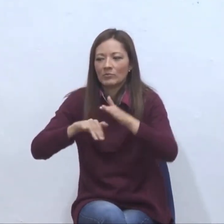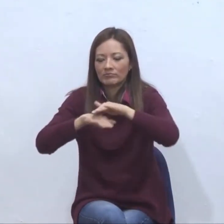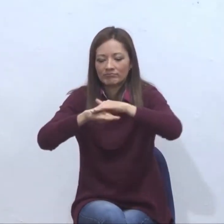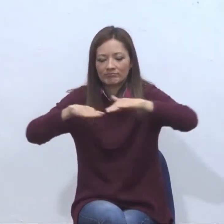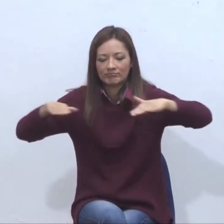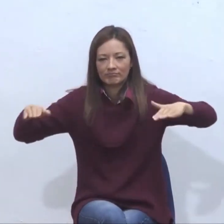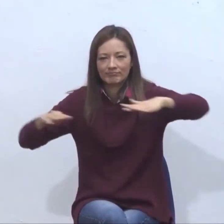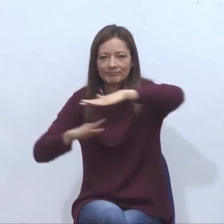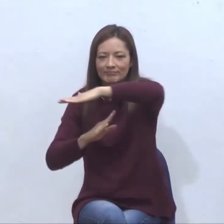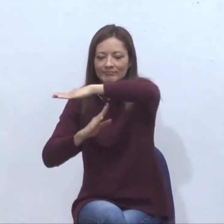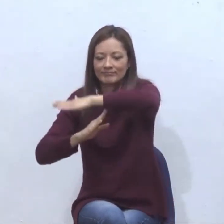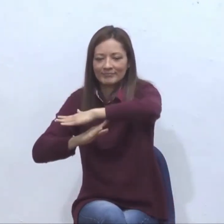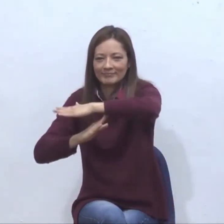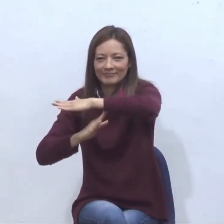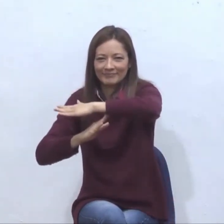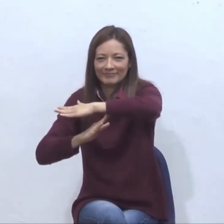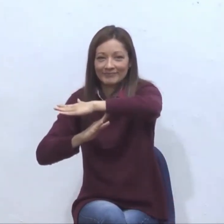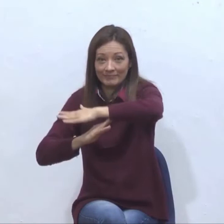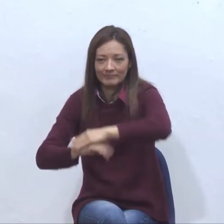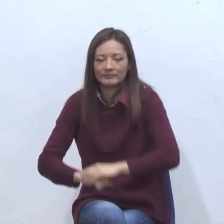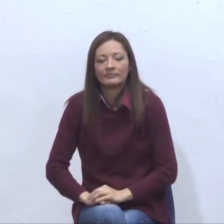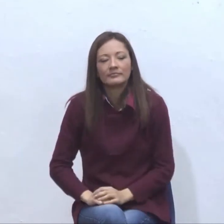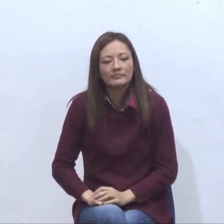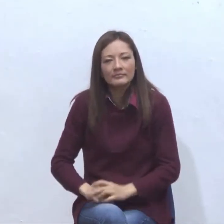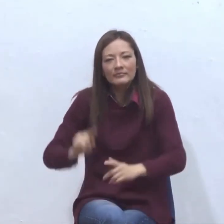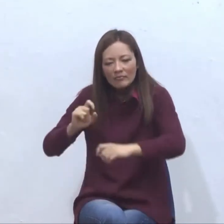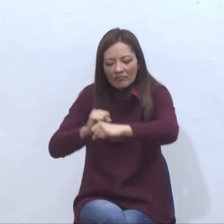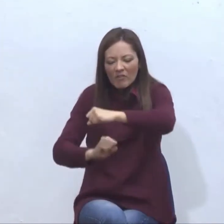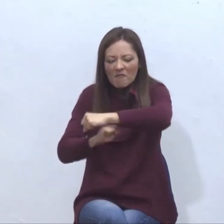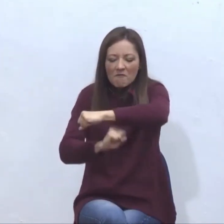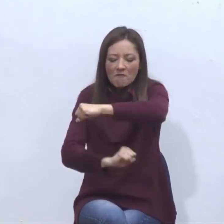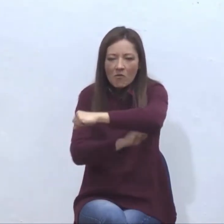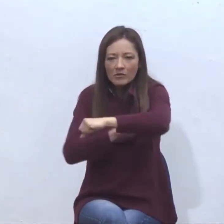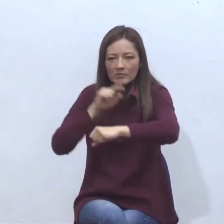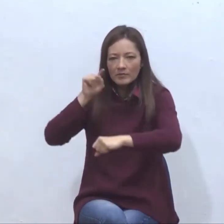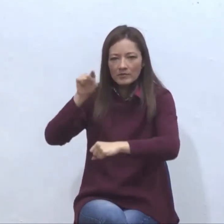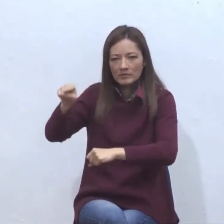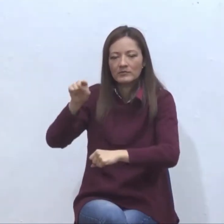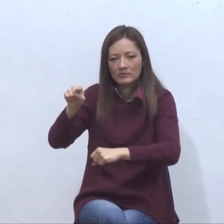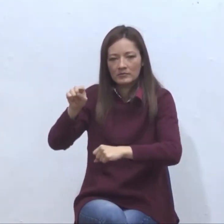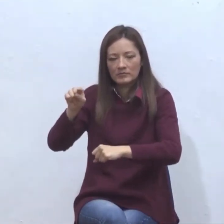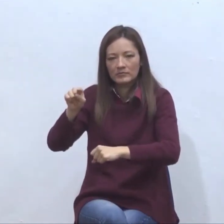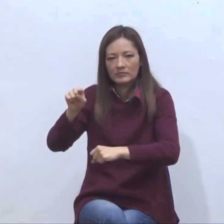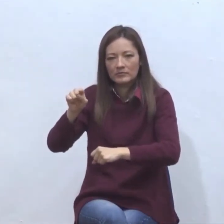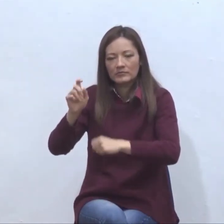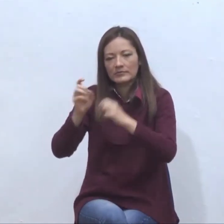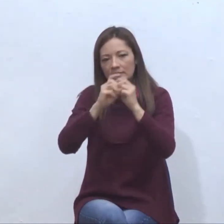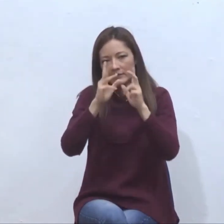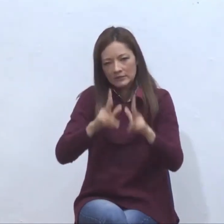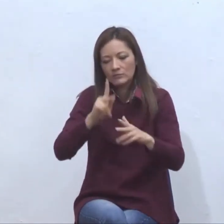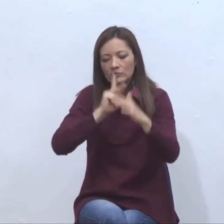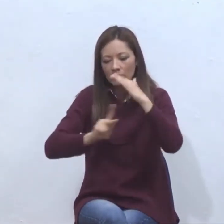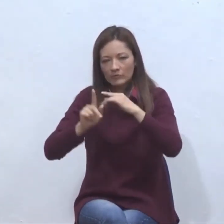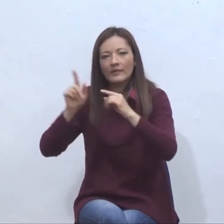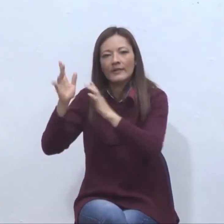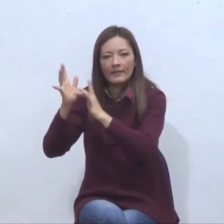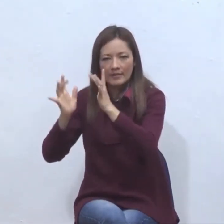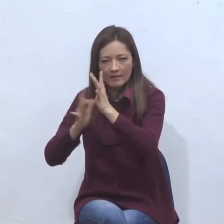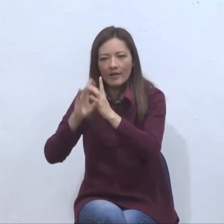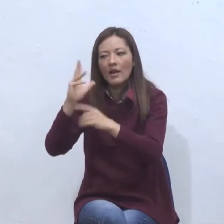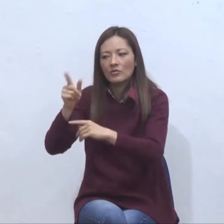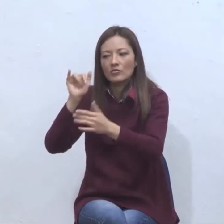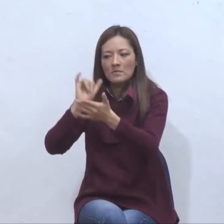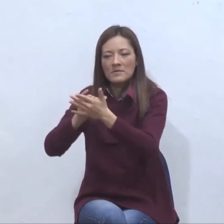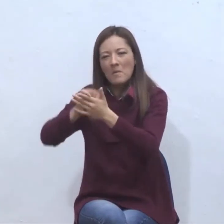Y perdón, eso dice en Reina Valera, pero en la columna dice el fundamento de los profetas y de los apóstoles. Y Jesucristo es la